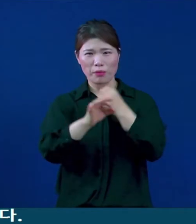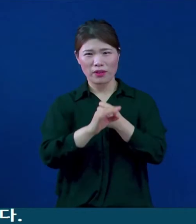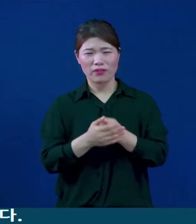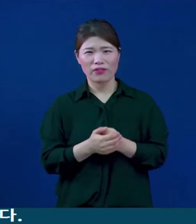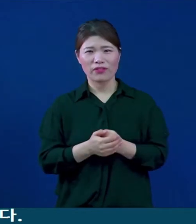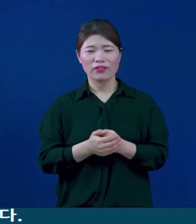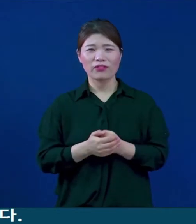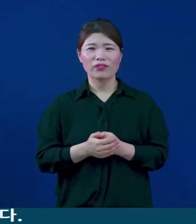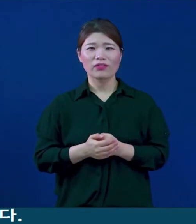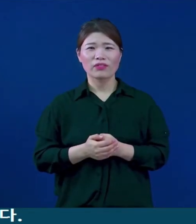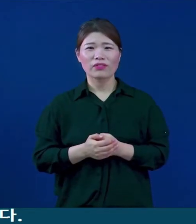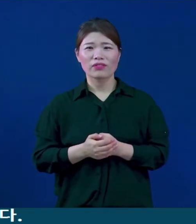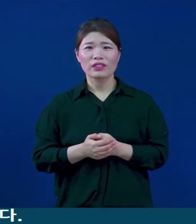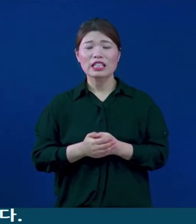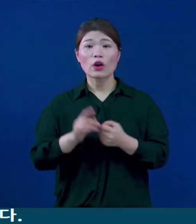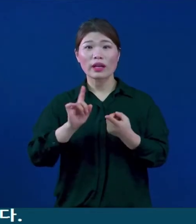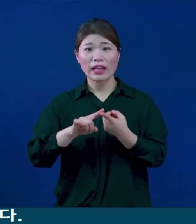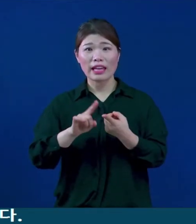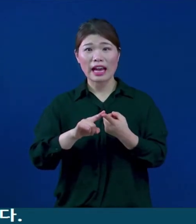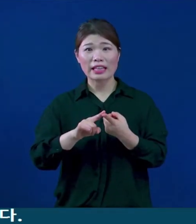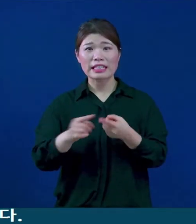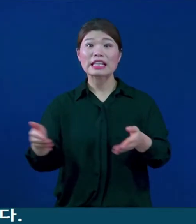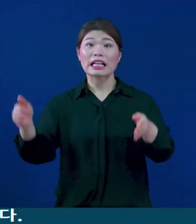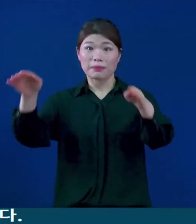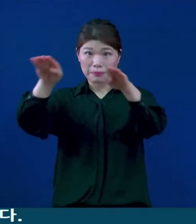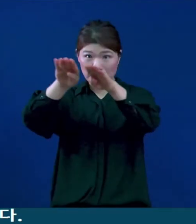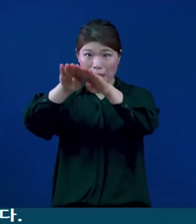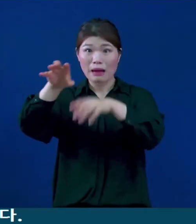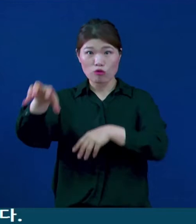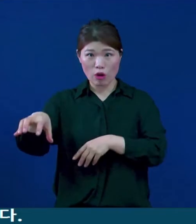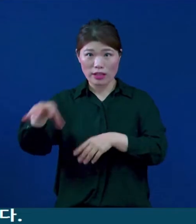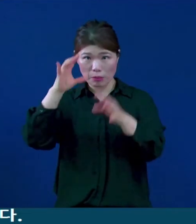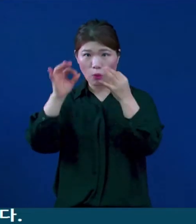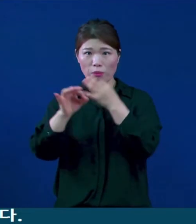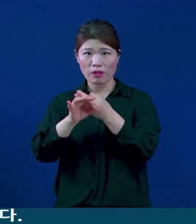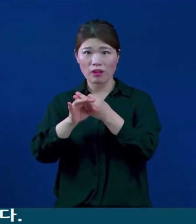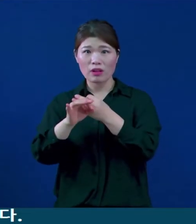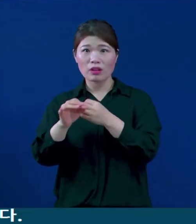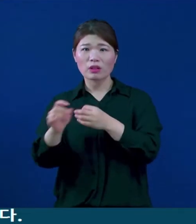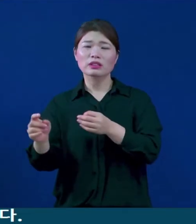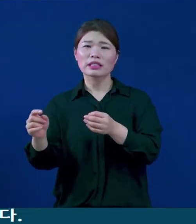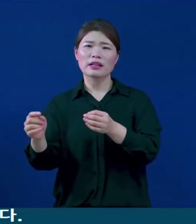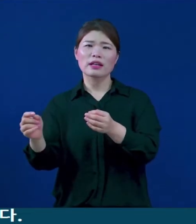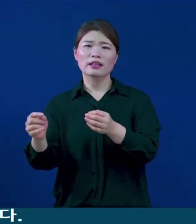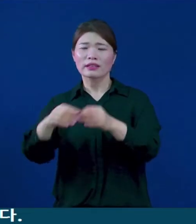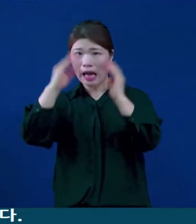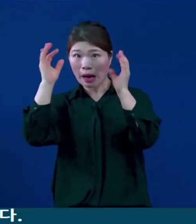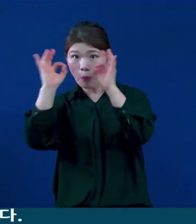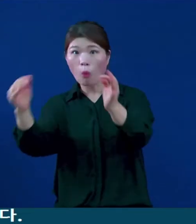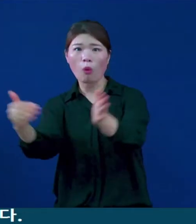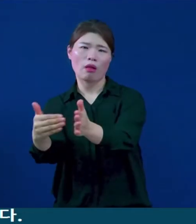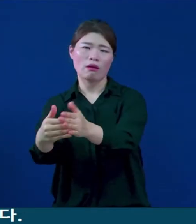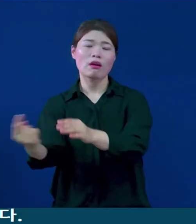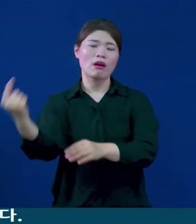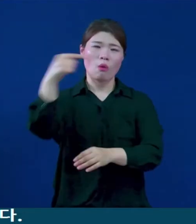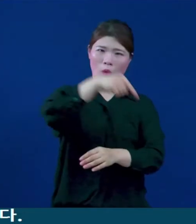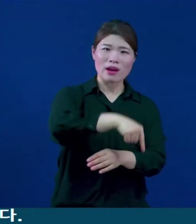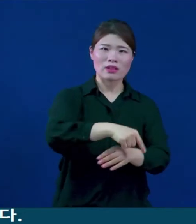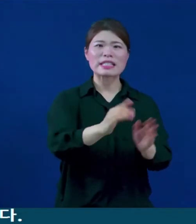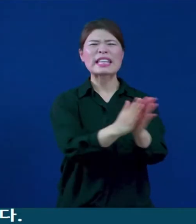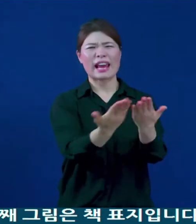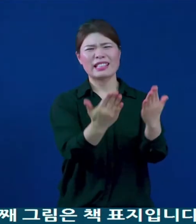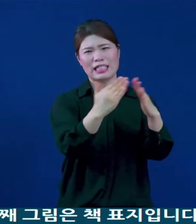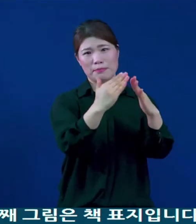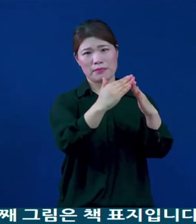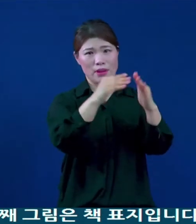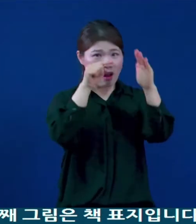내려주시고요. 그 뮤지엄에서 내려와서 책방에 가니까 저 책이 있었어요. 저는 사실 저렇게